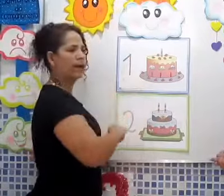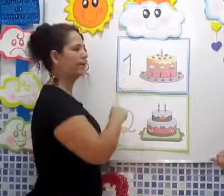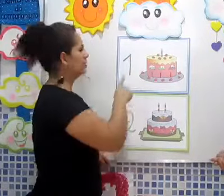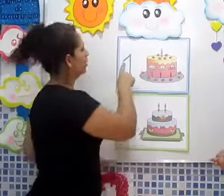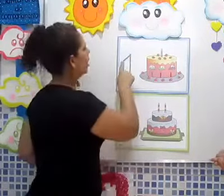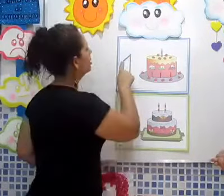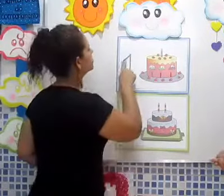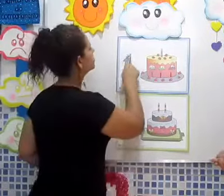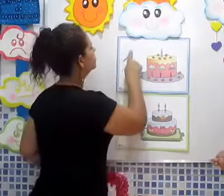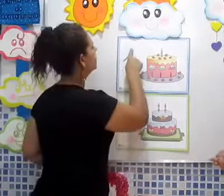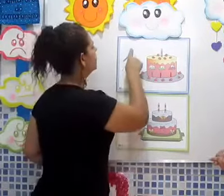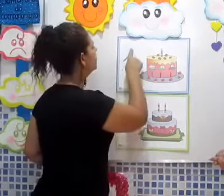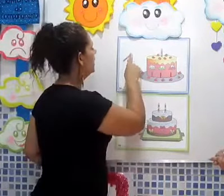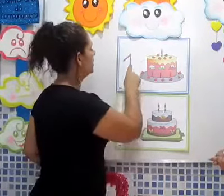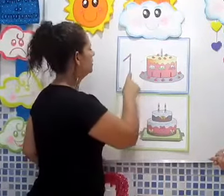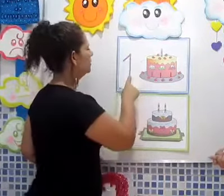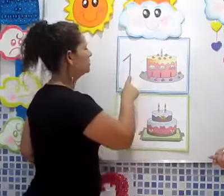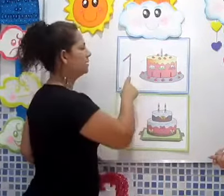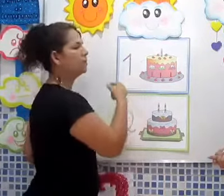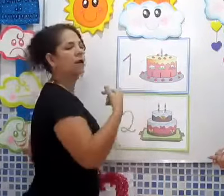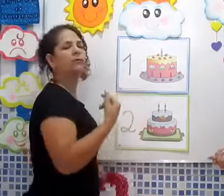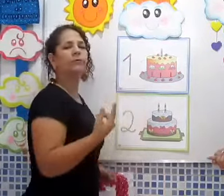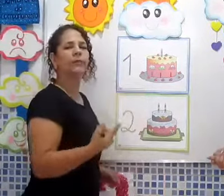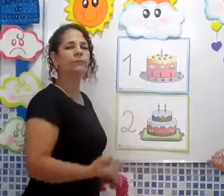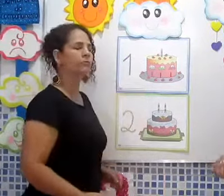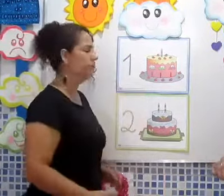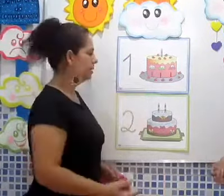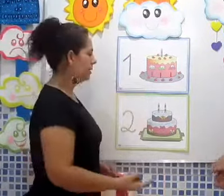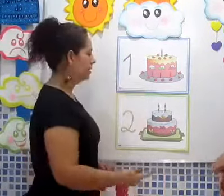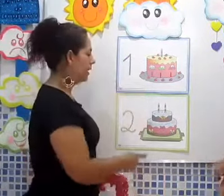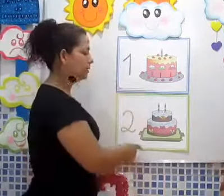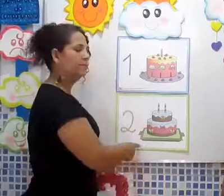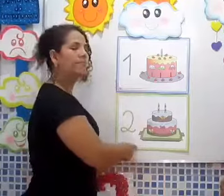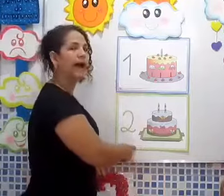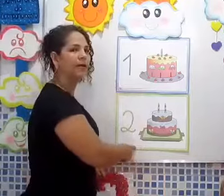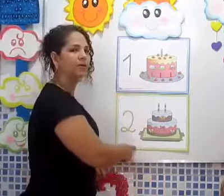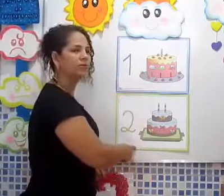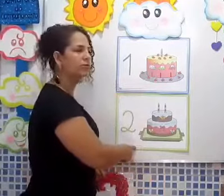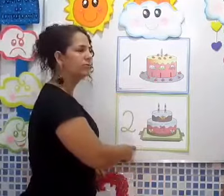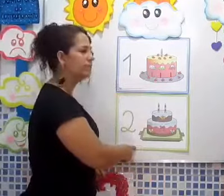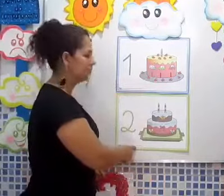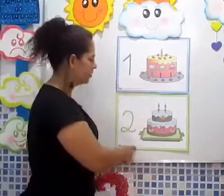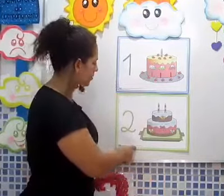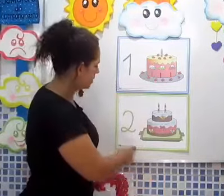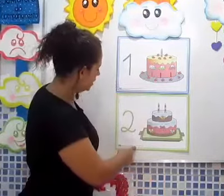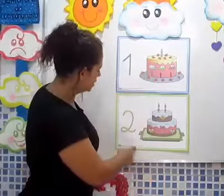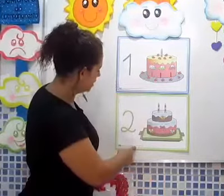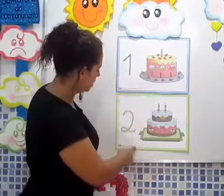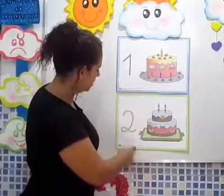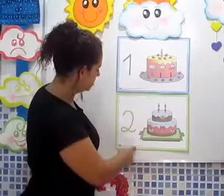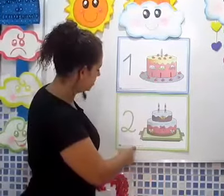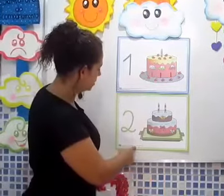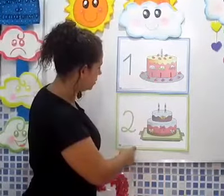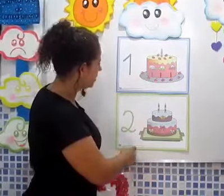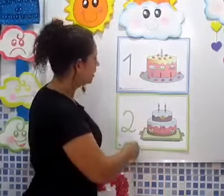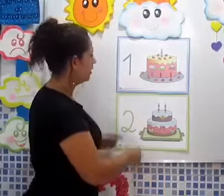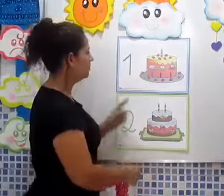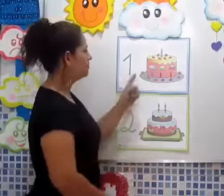Aqui, ó, subiu e desceu, é o número 1. E aqui embaixo? Olha, Tia Rayane,